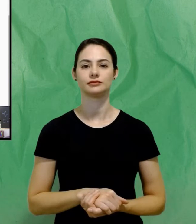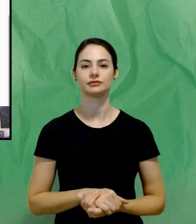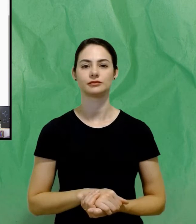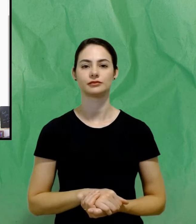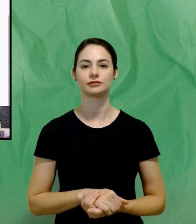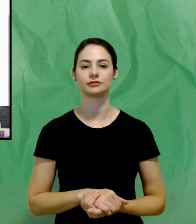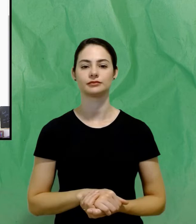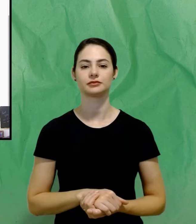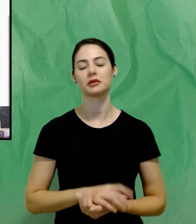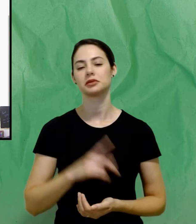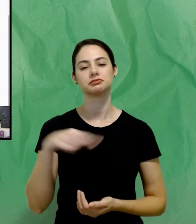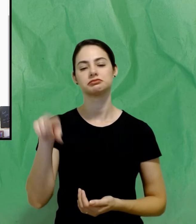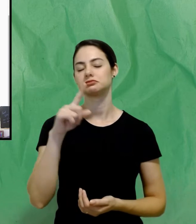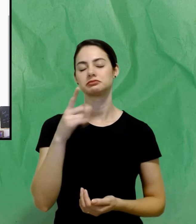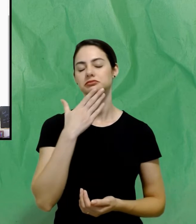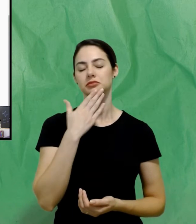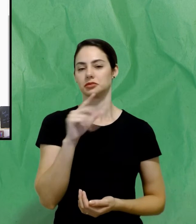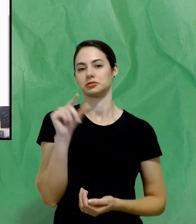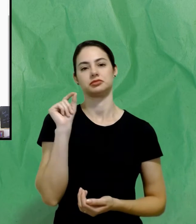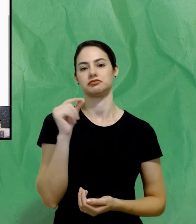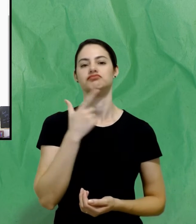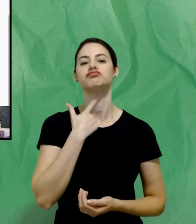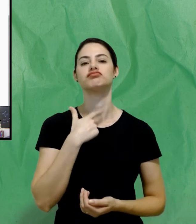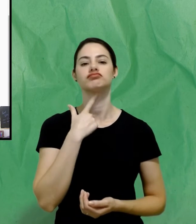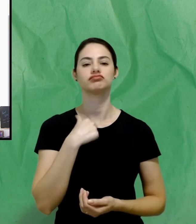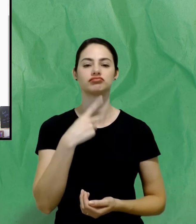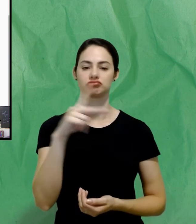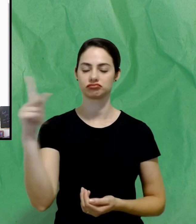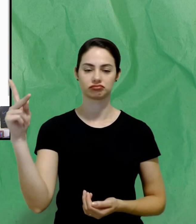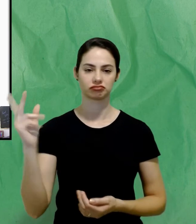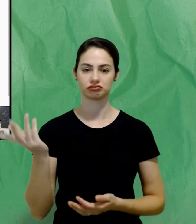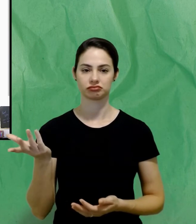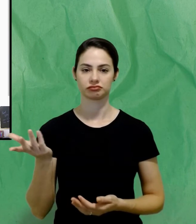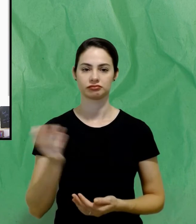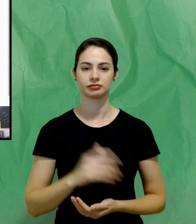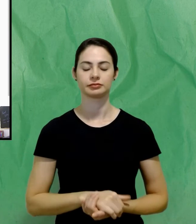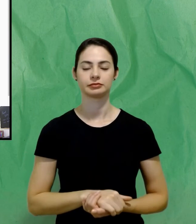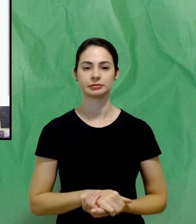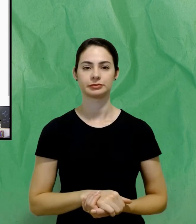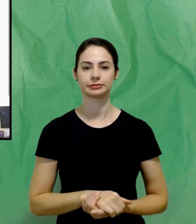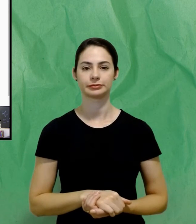Aqui é opcional, tá? O certificado de assinatura.